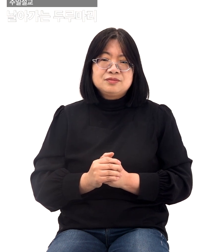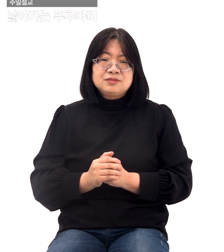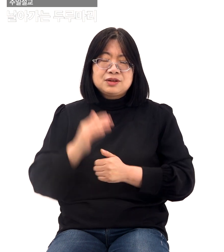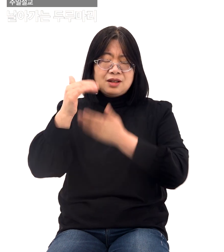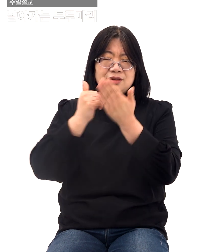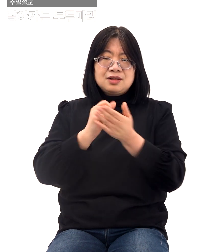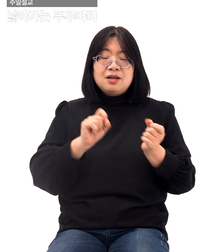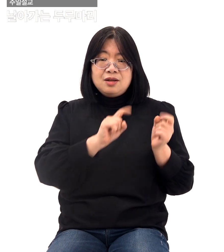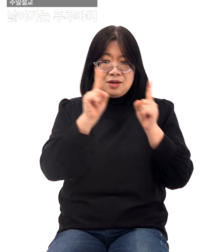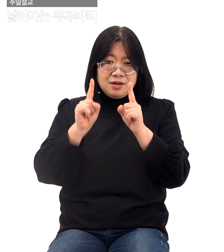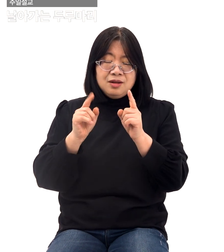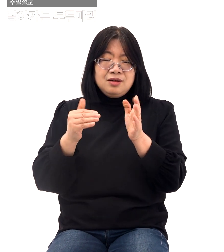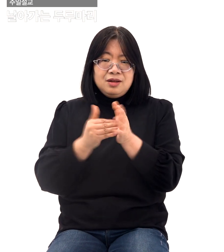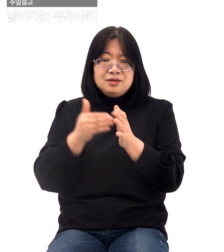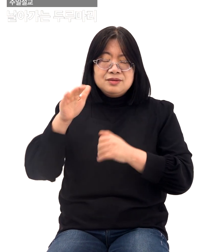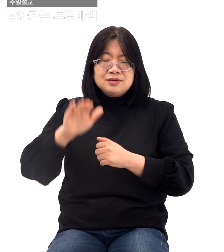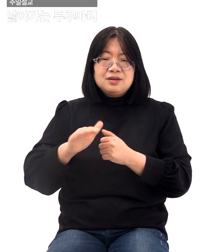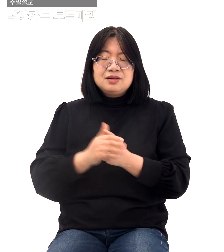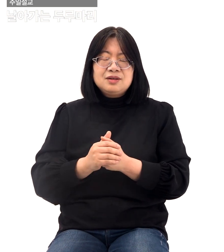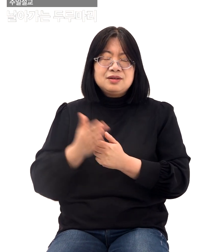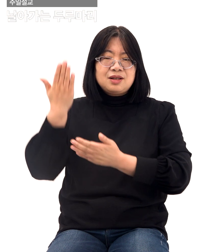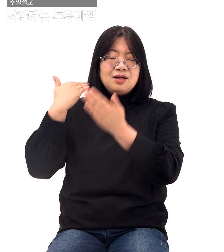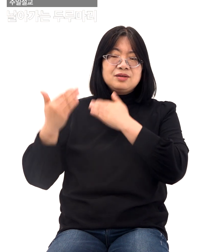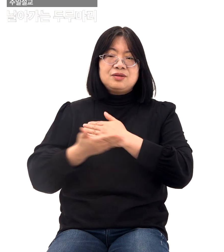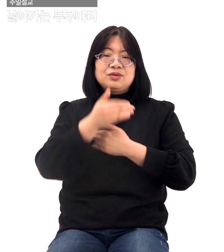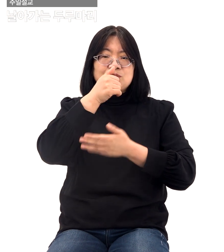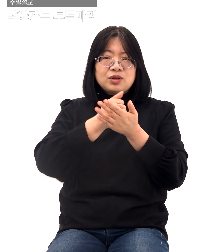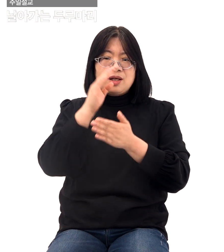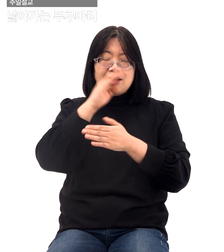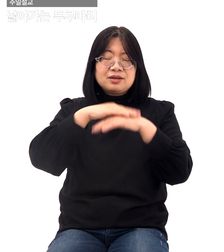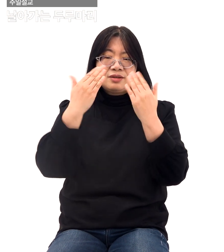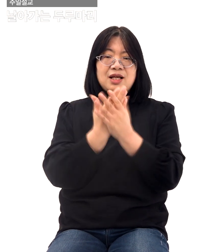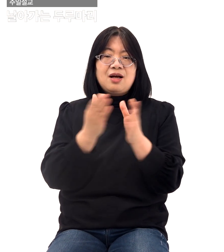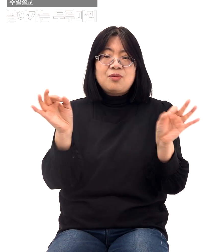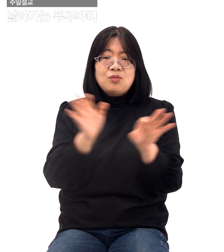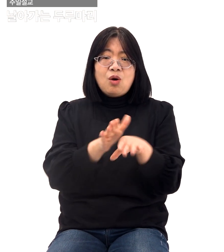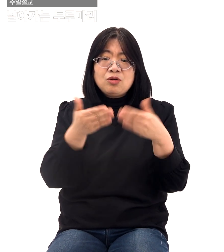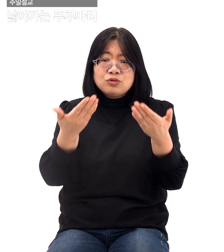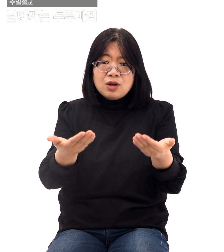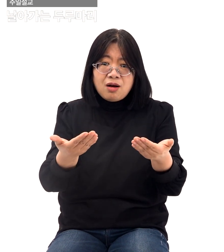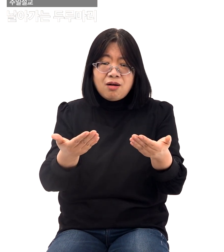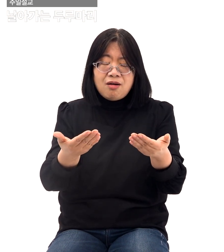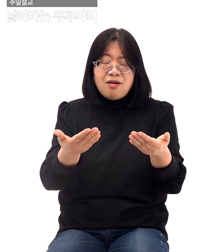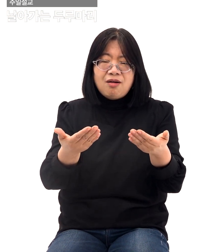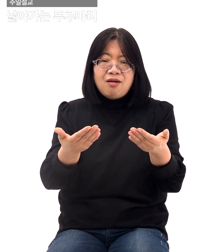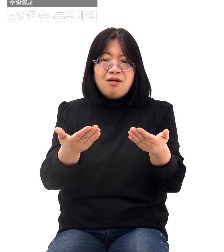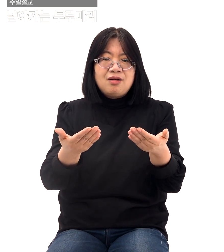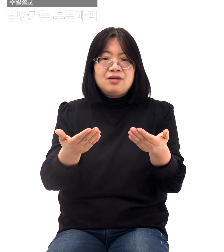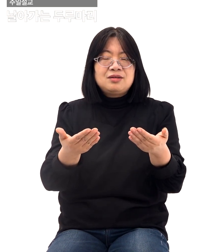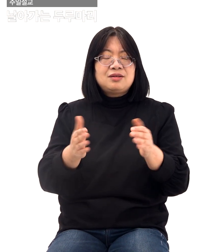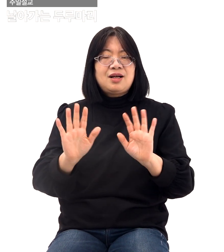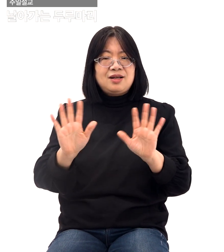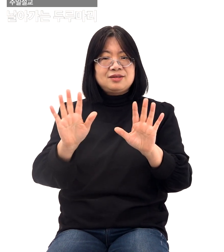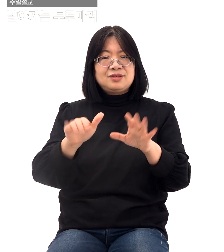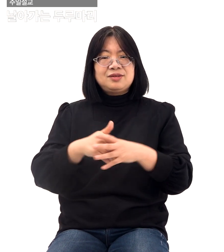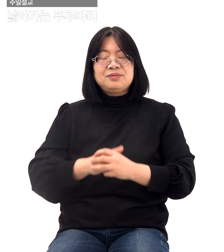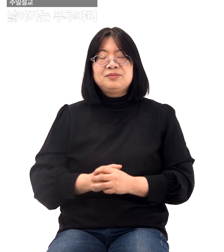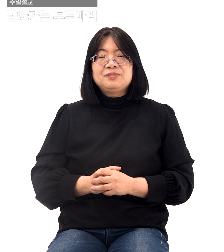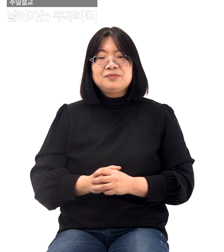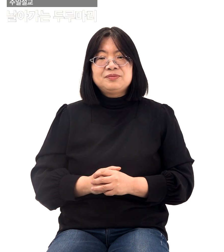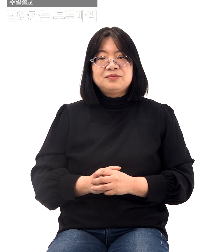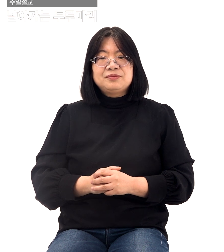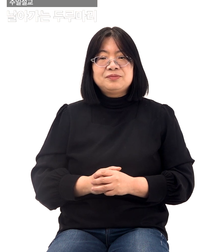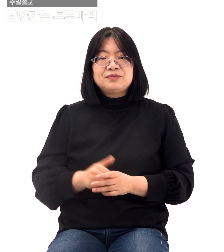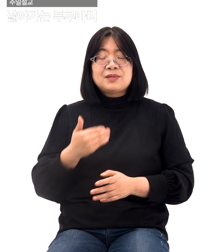하나님은 회복을 하시는데, 과거 너희 죄악들 다 없는 걸로 해줄게, 이렇게 회복하시는 법은 없어요.